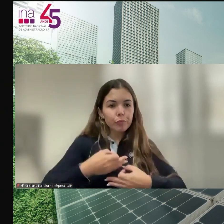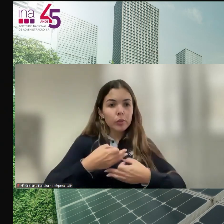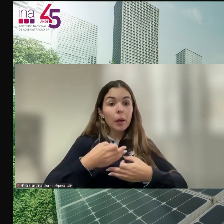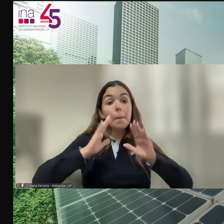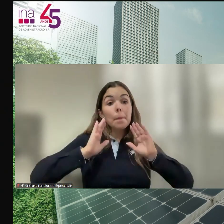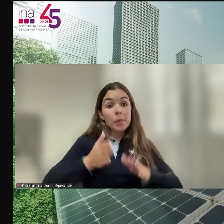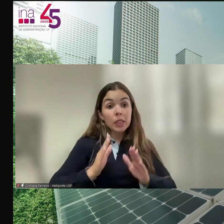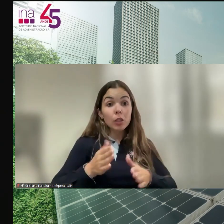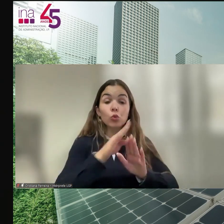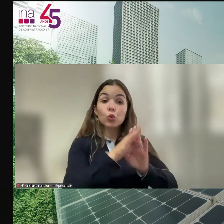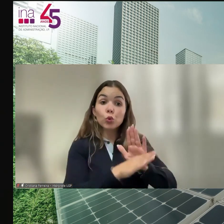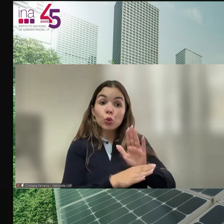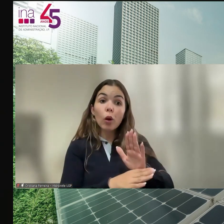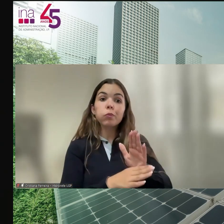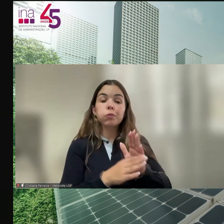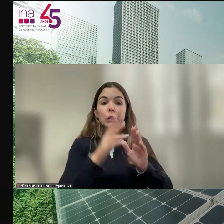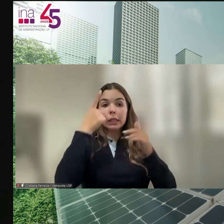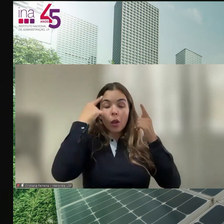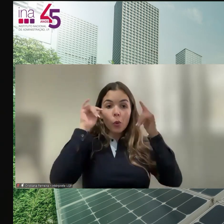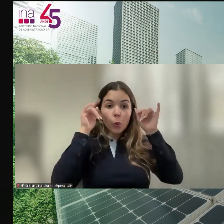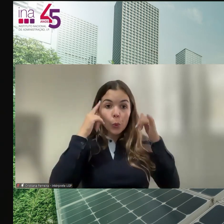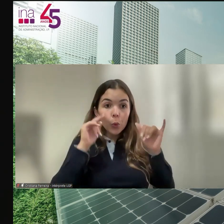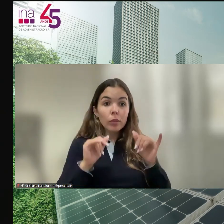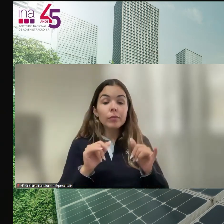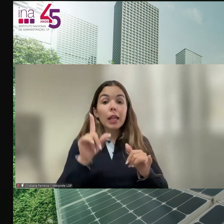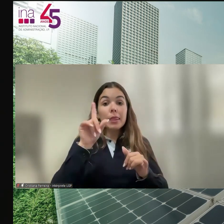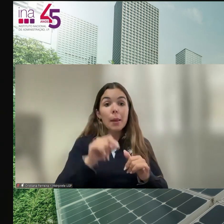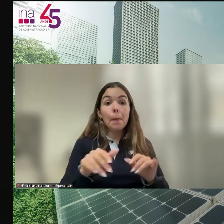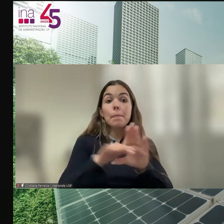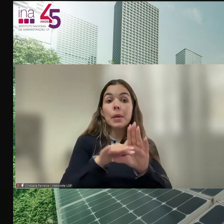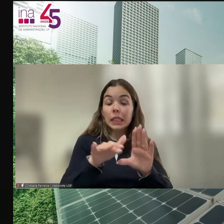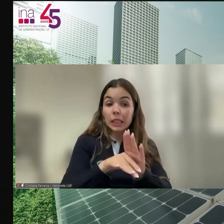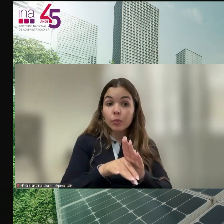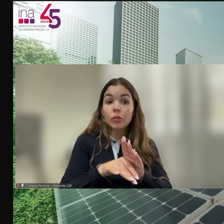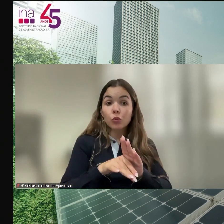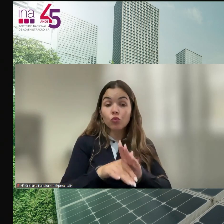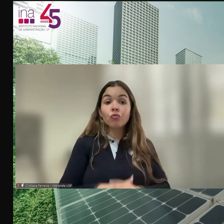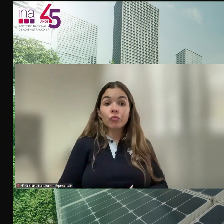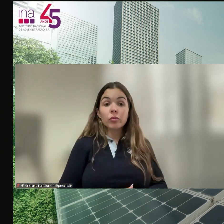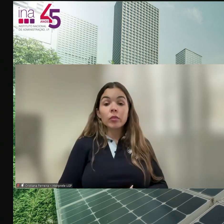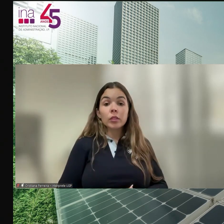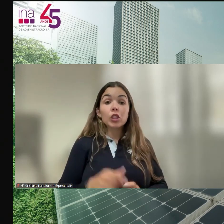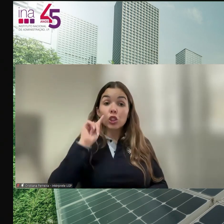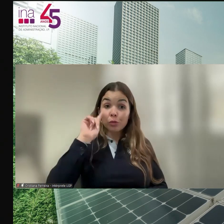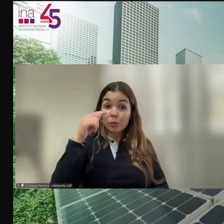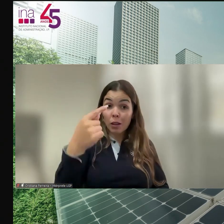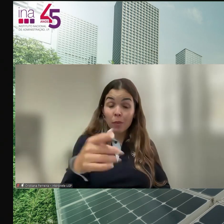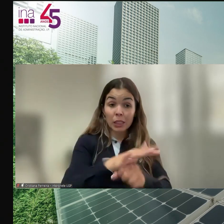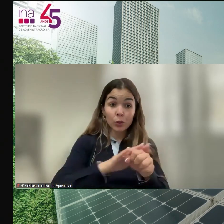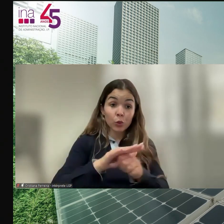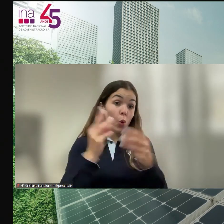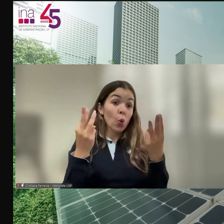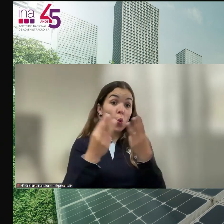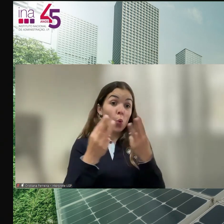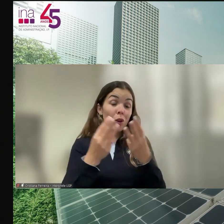abordagens sistémicas, multissetoriais e participativas e, especialmente, no contexto do webinar de hoje,